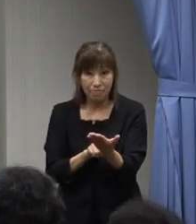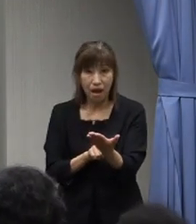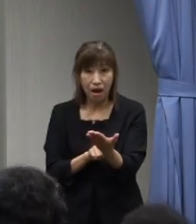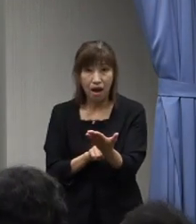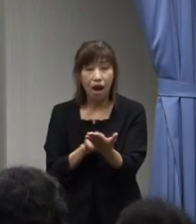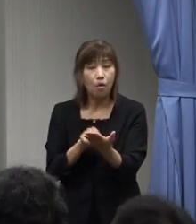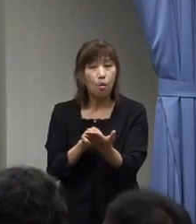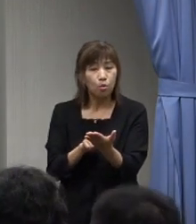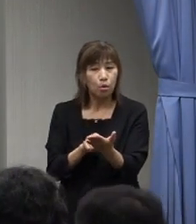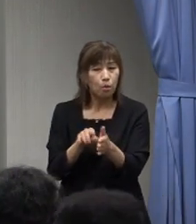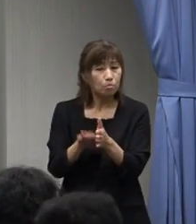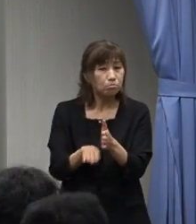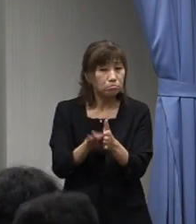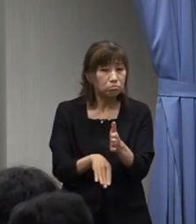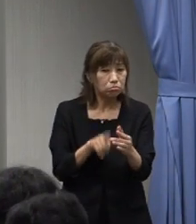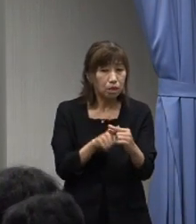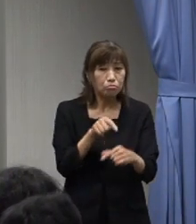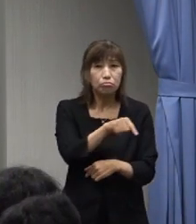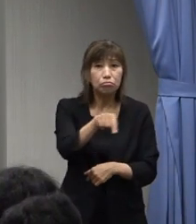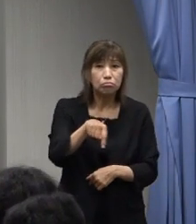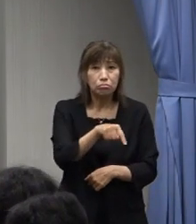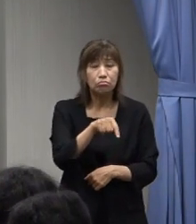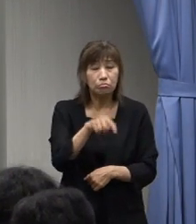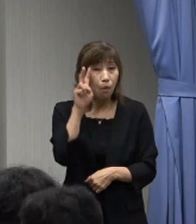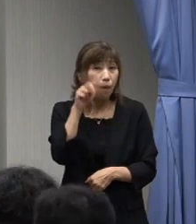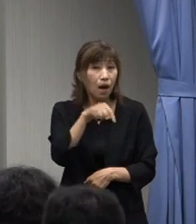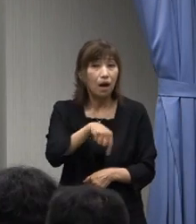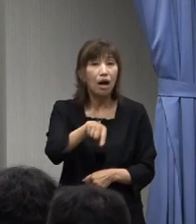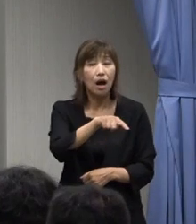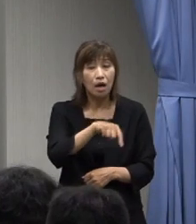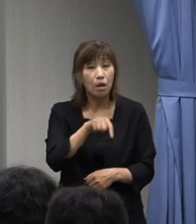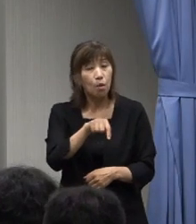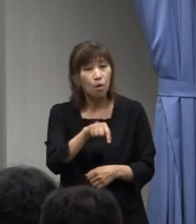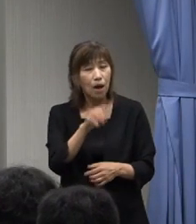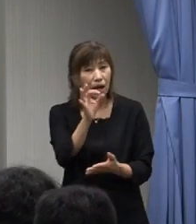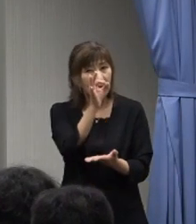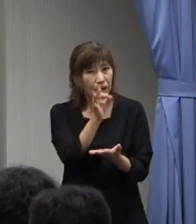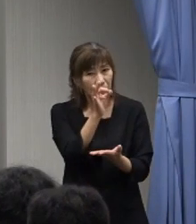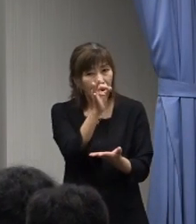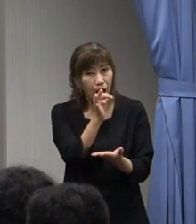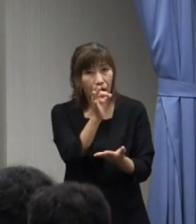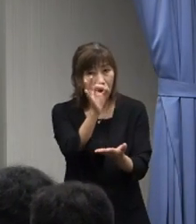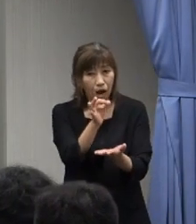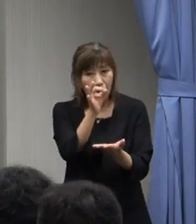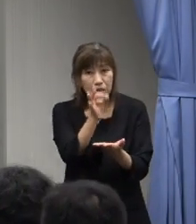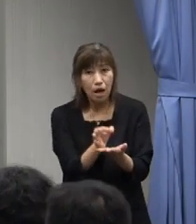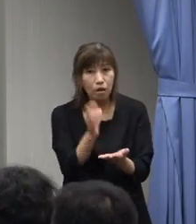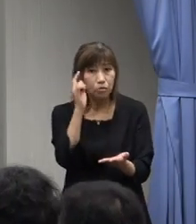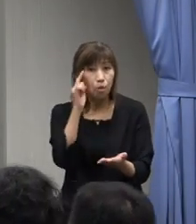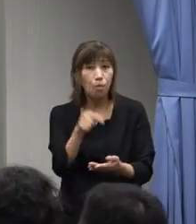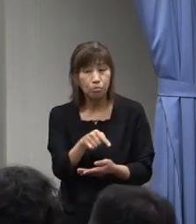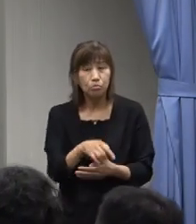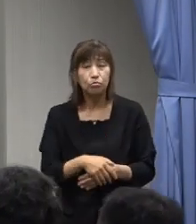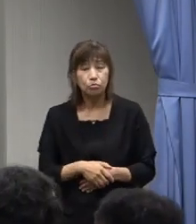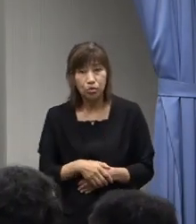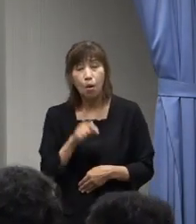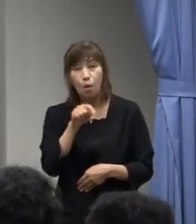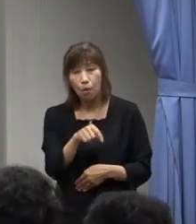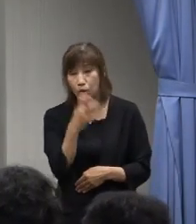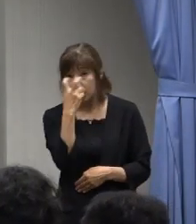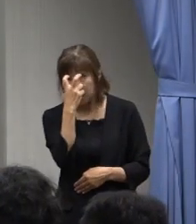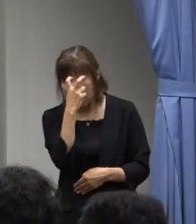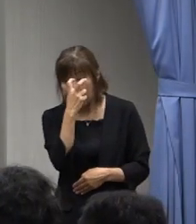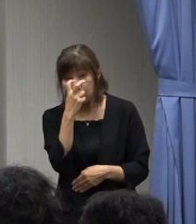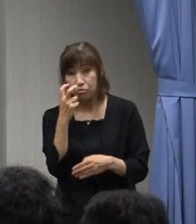そういったことも含めるとさらに下がるというのがあったんですけど、検証していく、事業者とですね、作